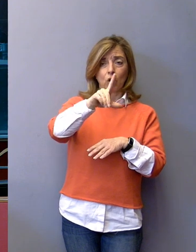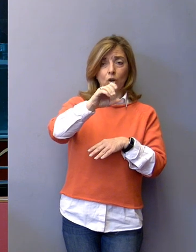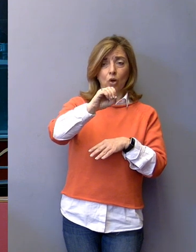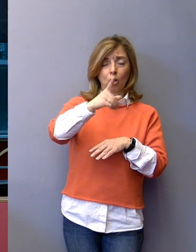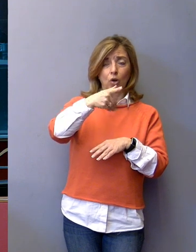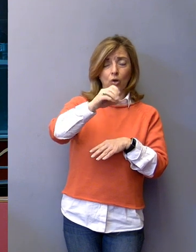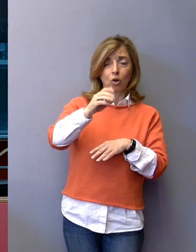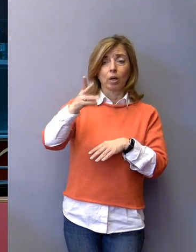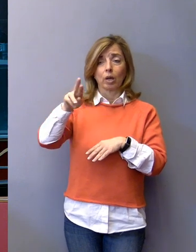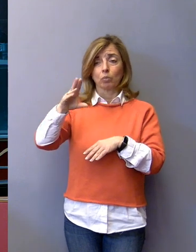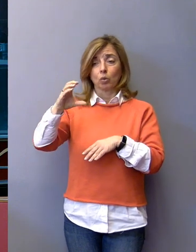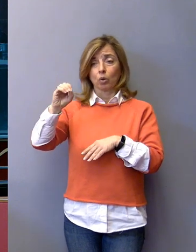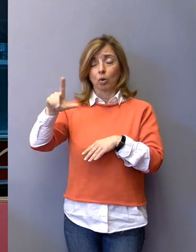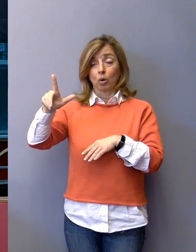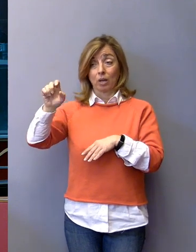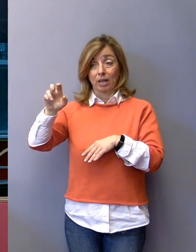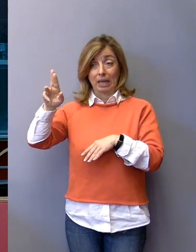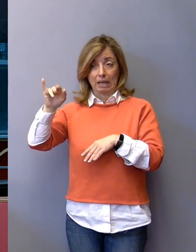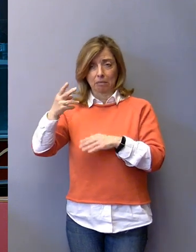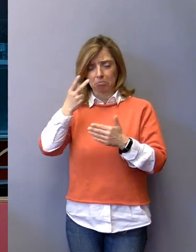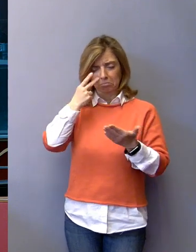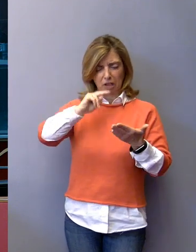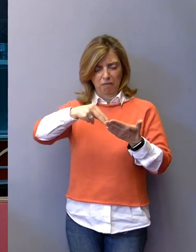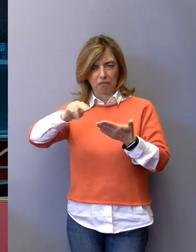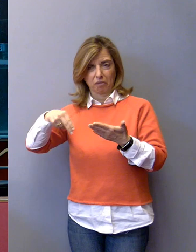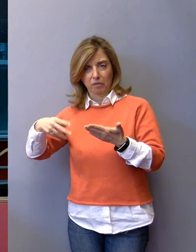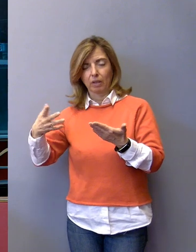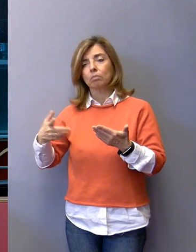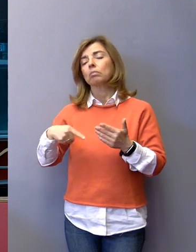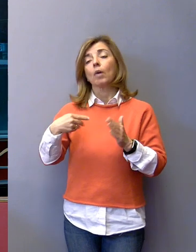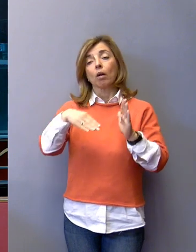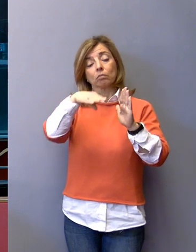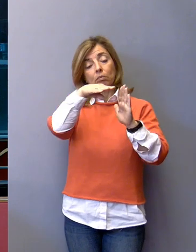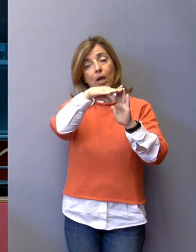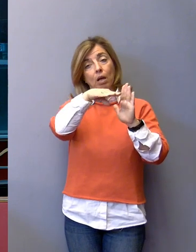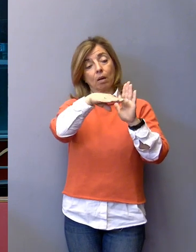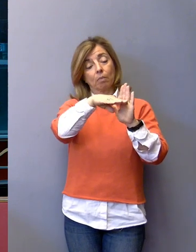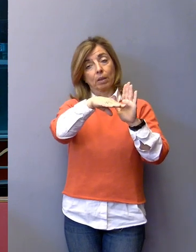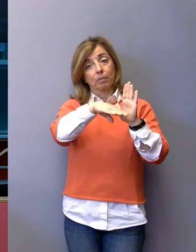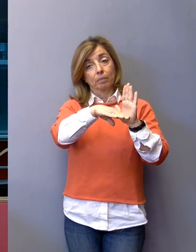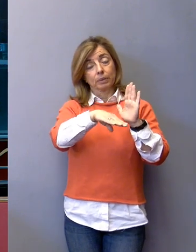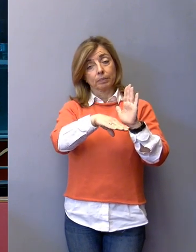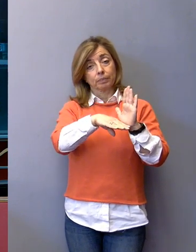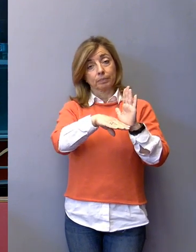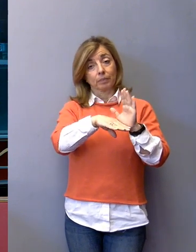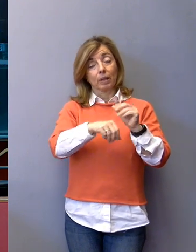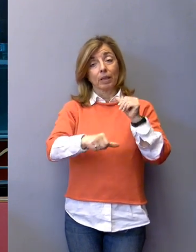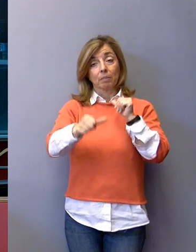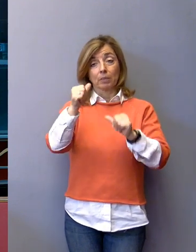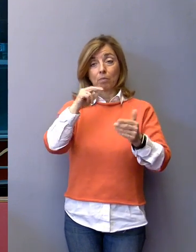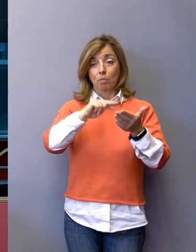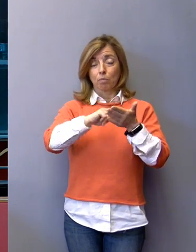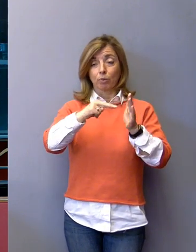Vado a intuito andremo in ordine con prima le questioni sospensive